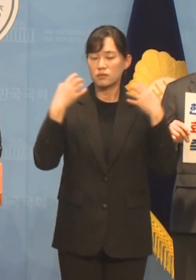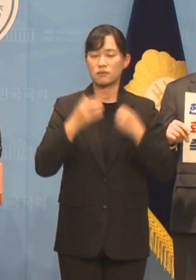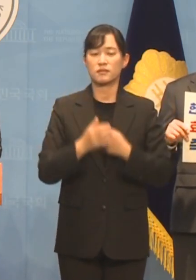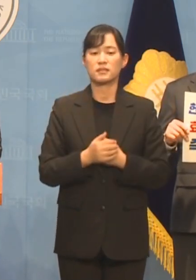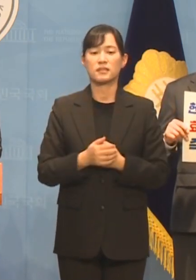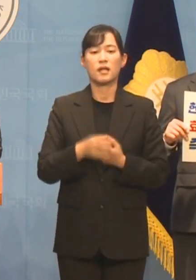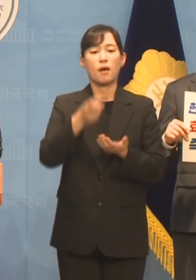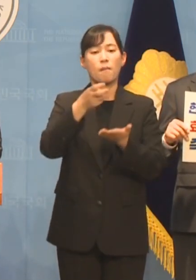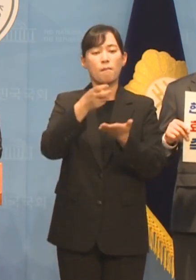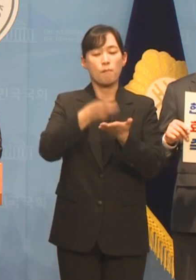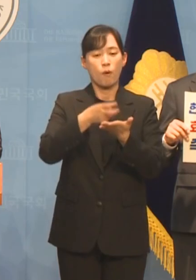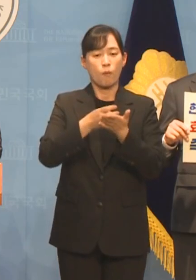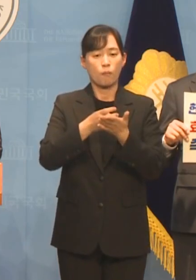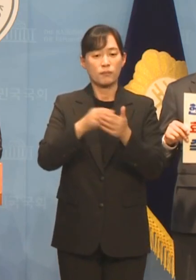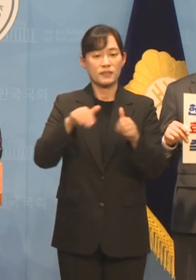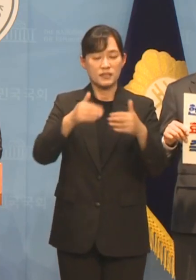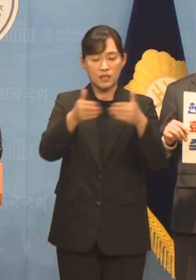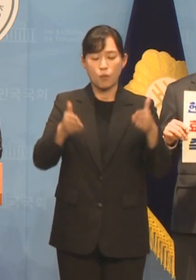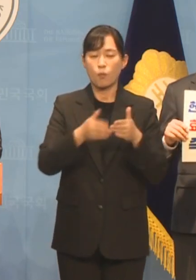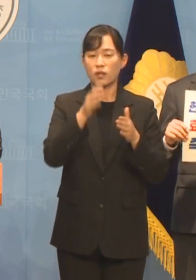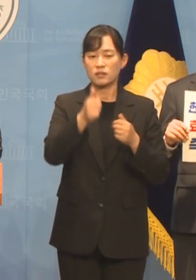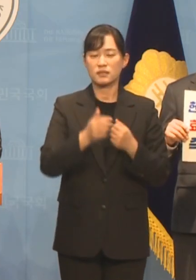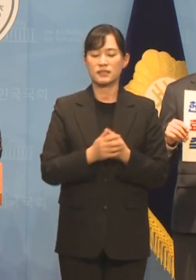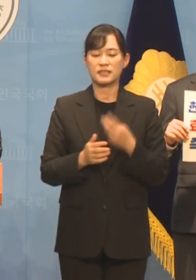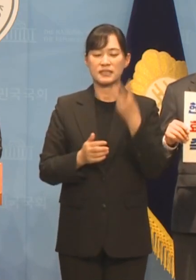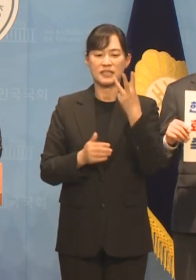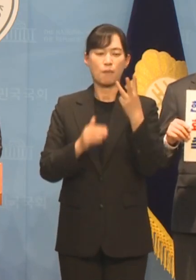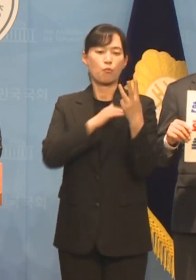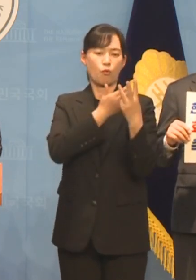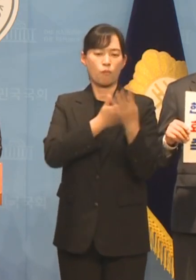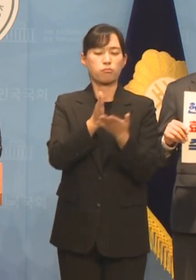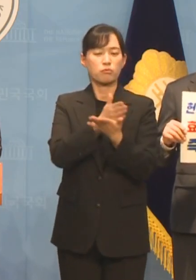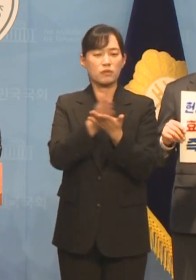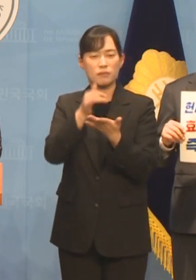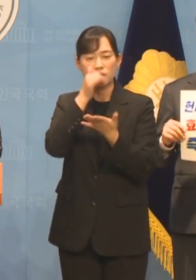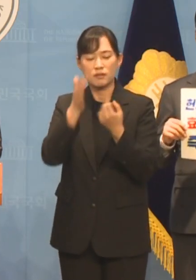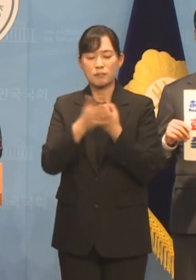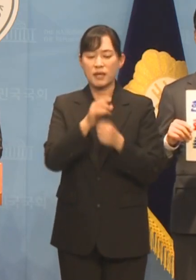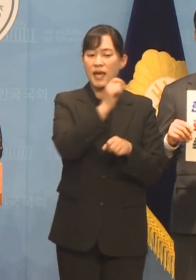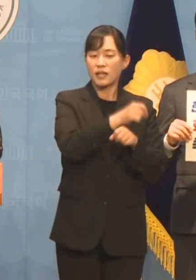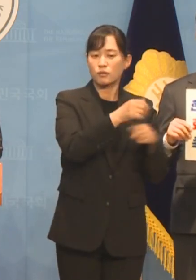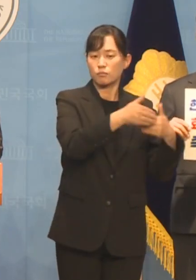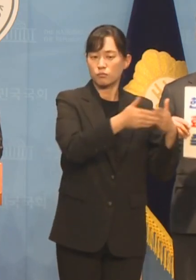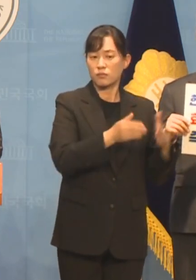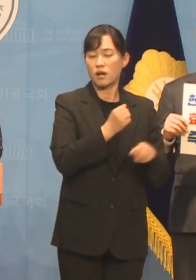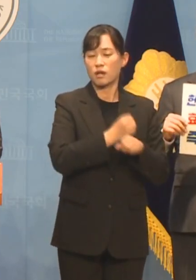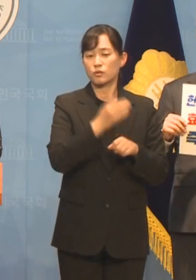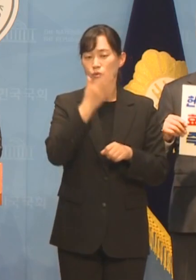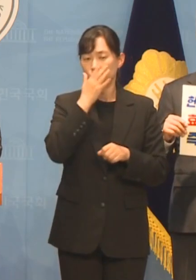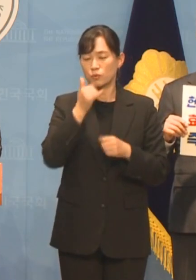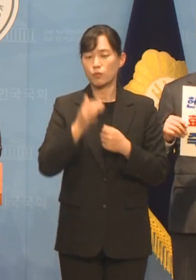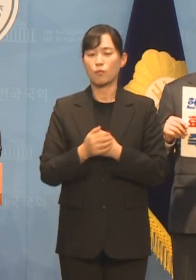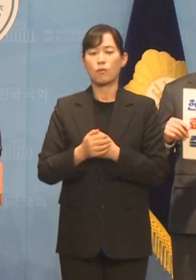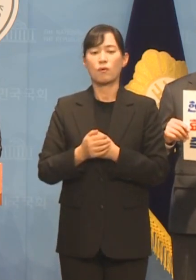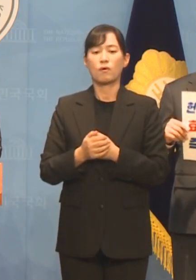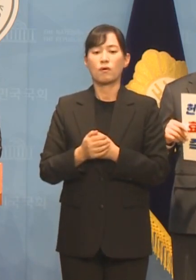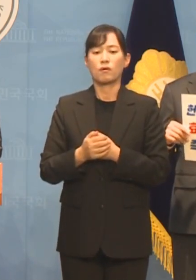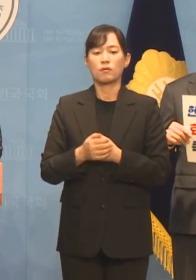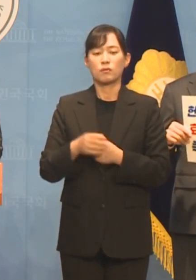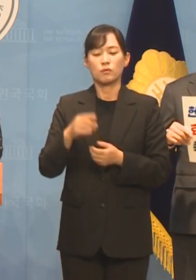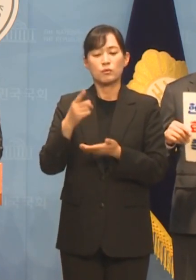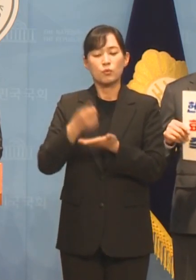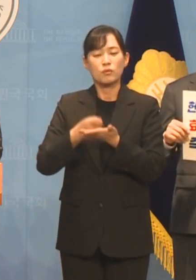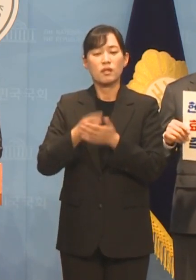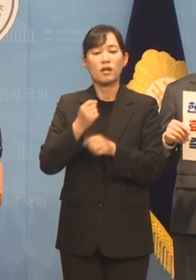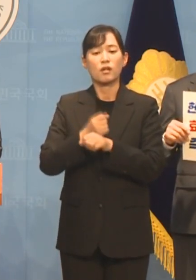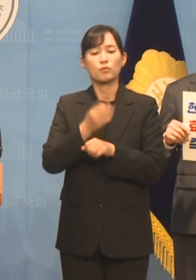법무부 장관이든 삼권 분립하에서 행정부가 할 수 있고 행정부의 수반인 총리가 할 수 있다는